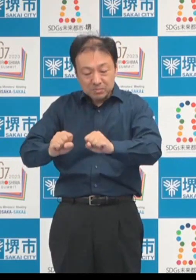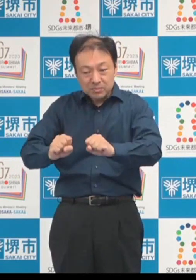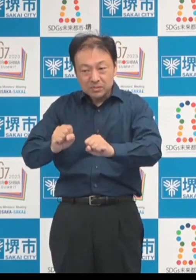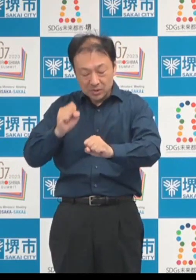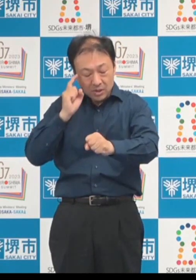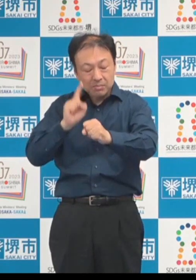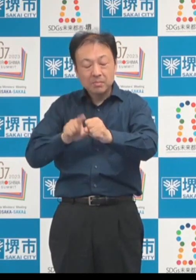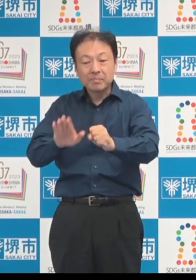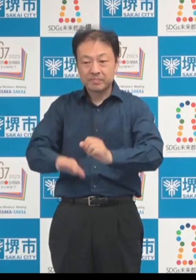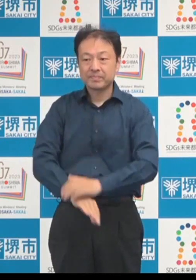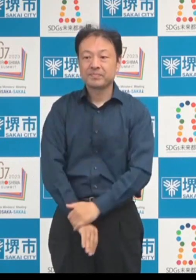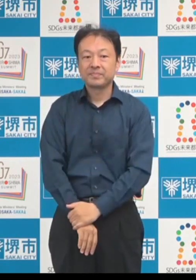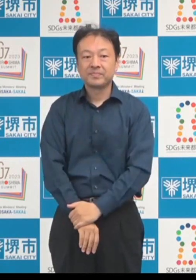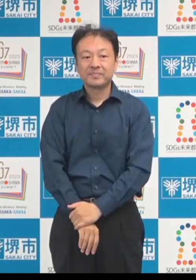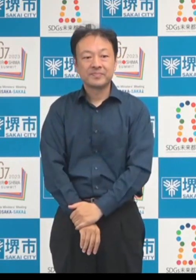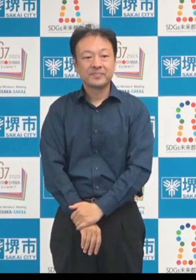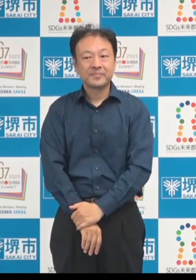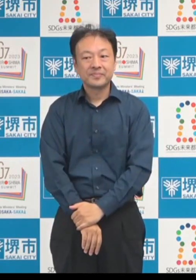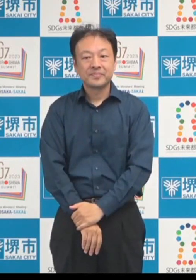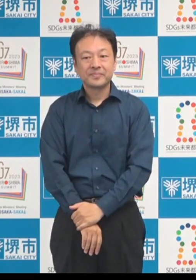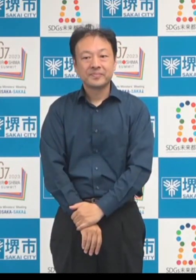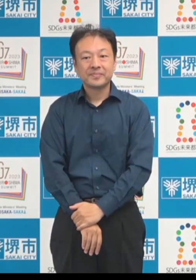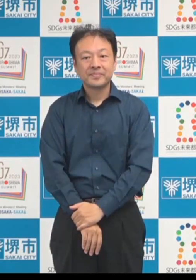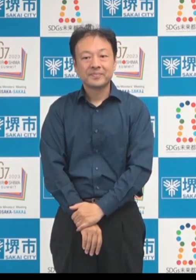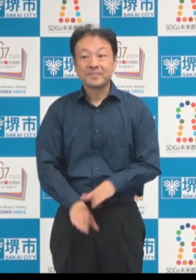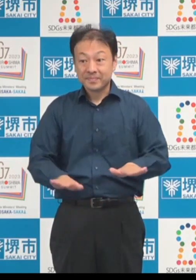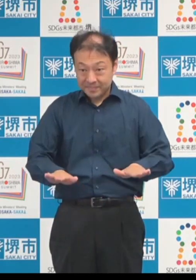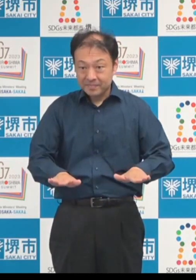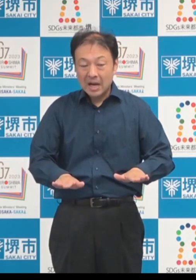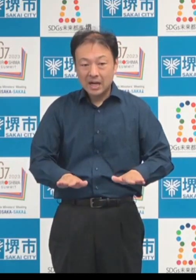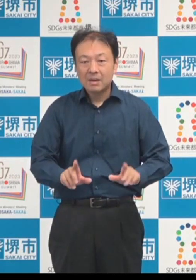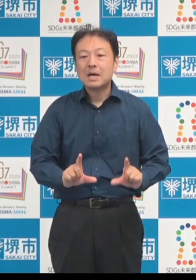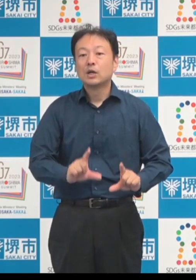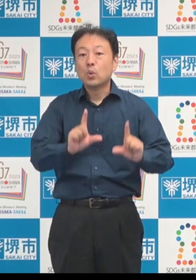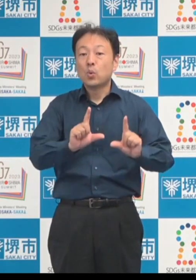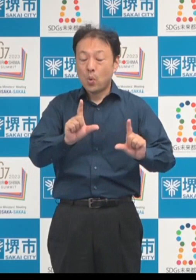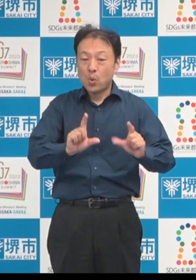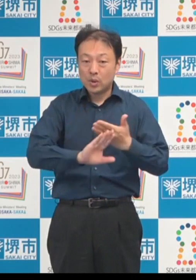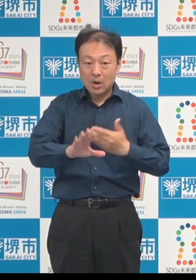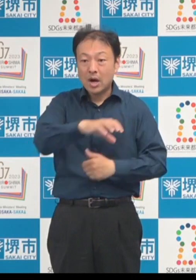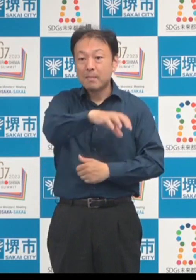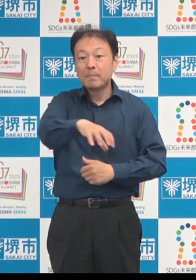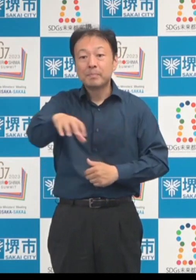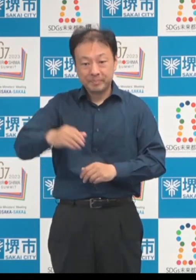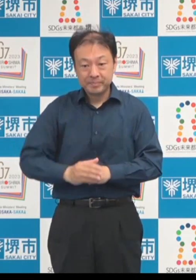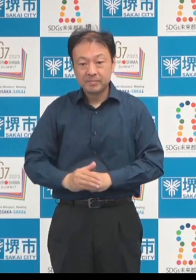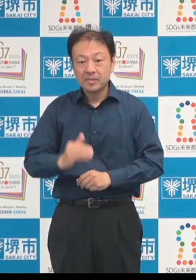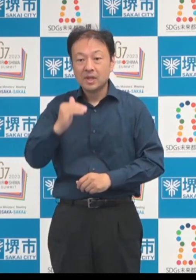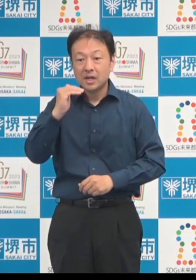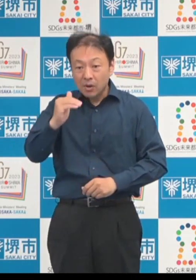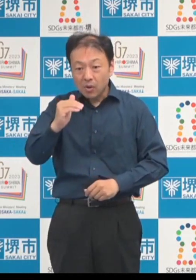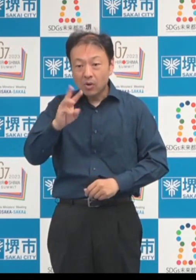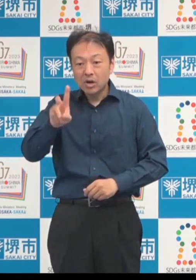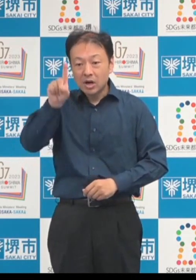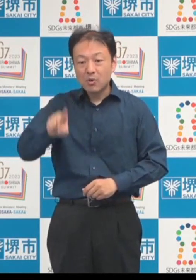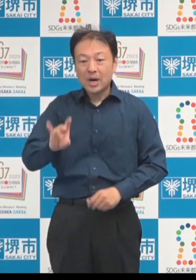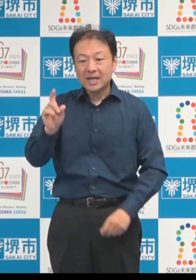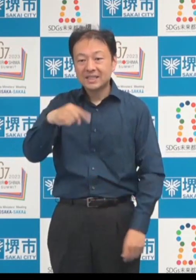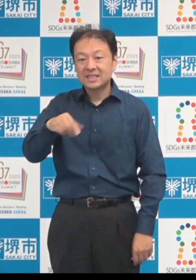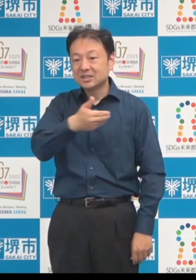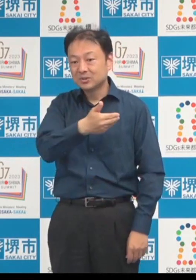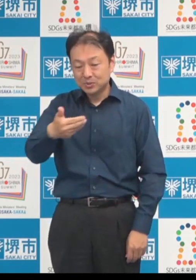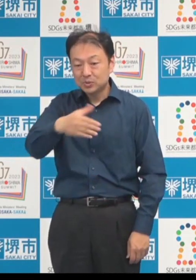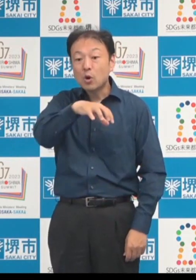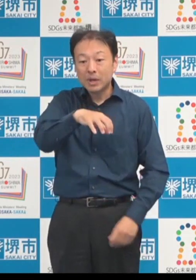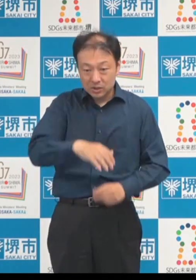ます。 今東京であったり全国的に、まあ、コーワーキングスペースであったり、もしくは